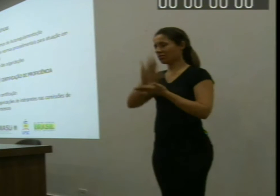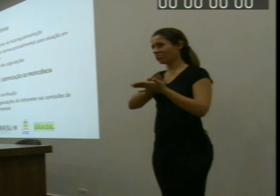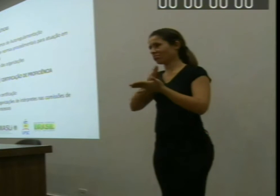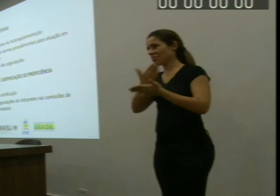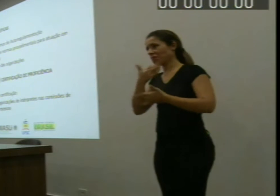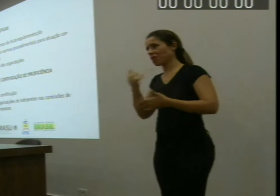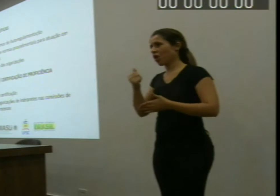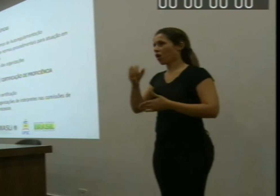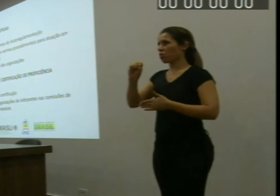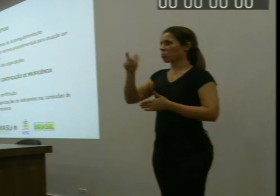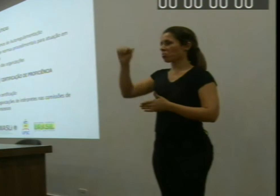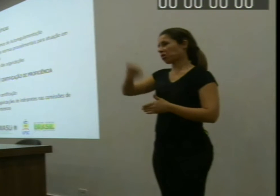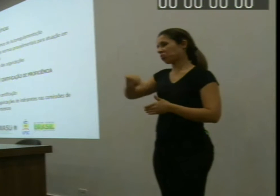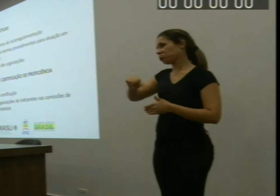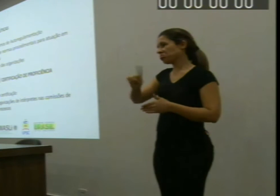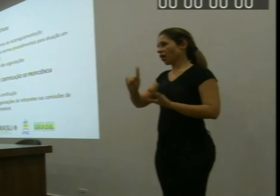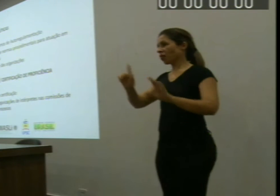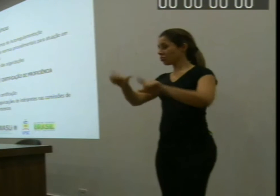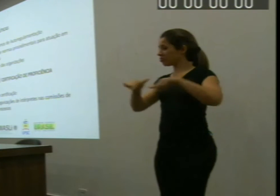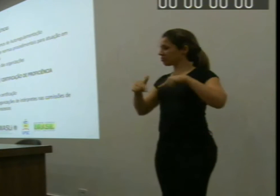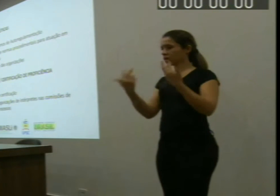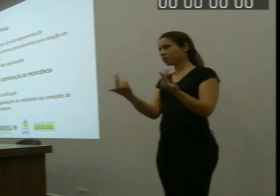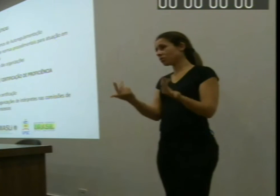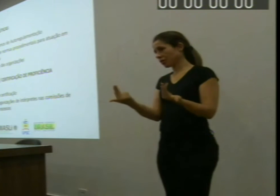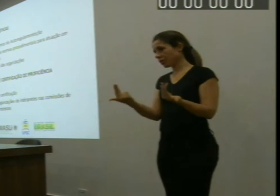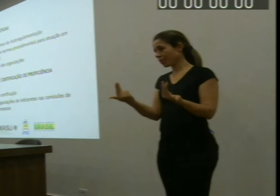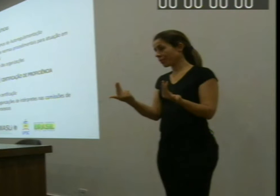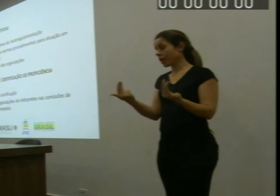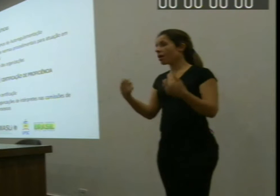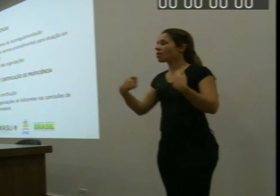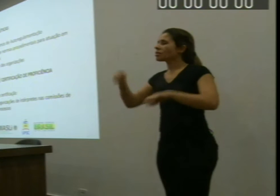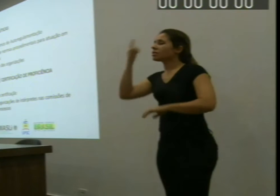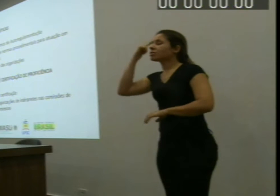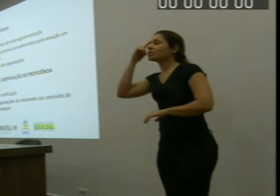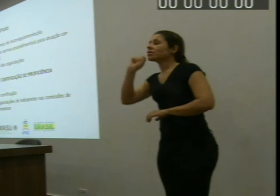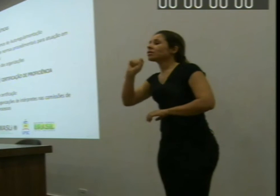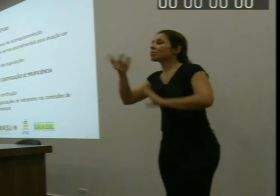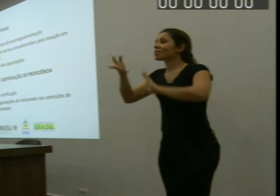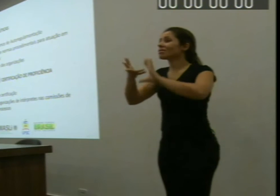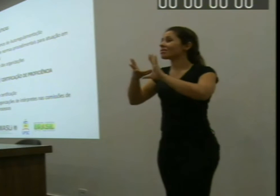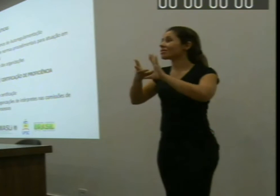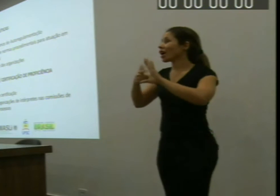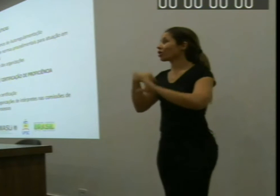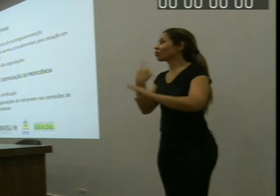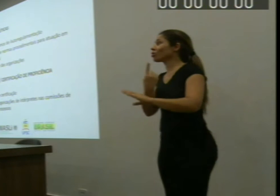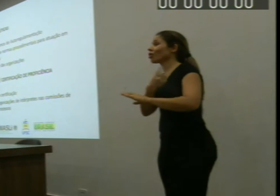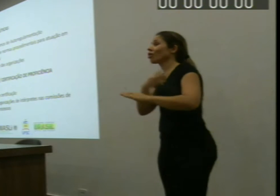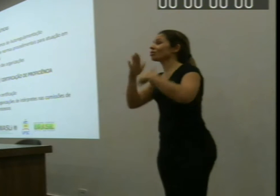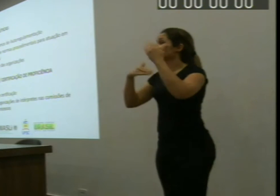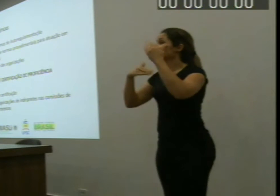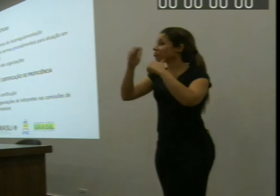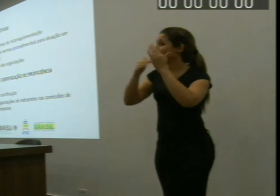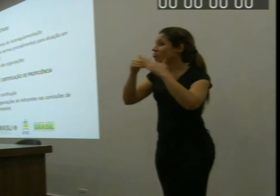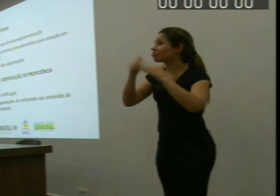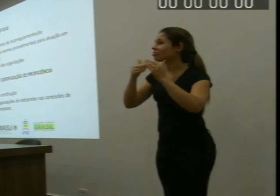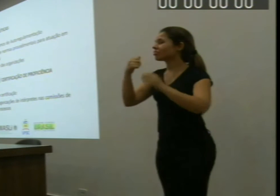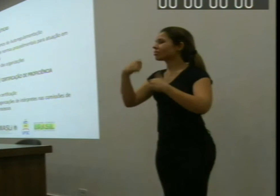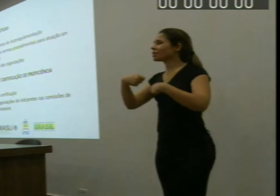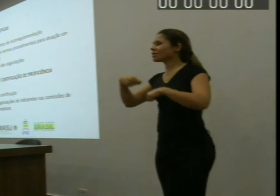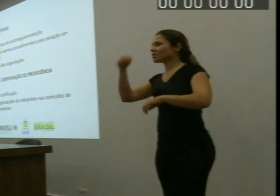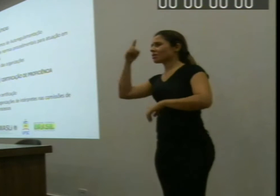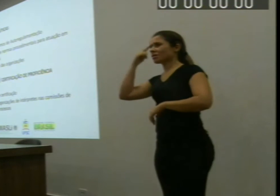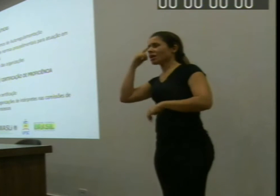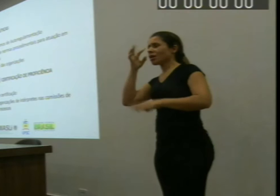certificados iguais então a gente precisa pensar o PR libras né Nós profissionais nós interos de língua de sinais O que que tem o prol